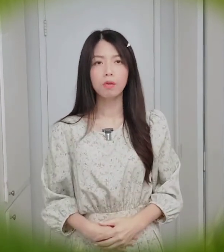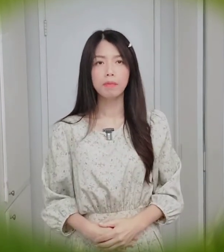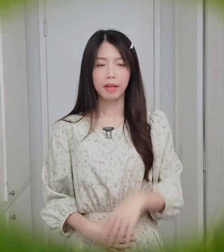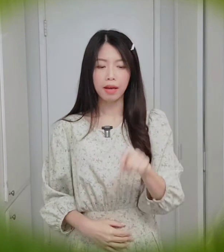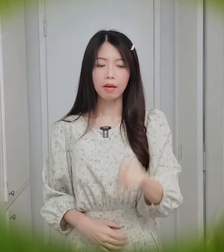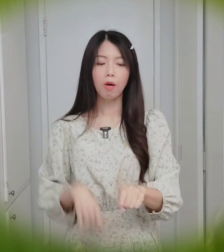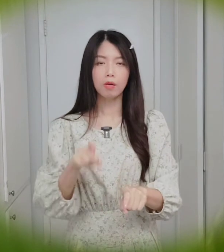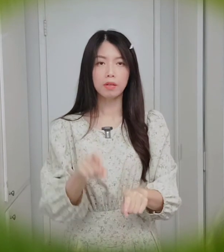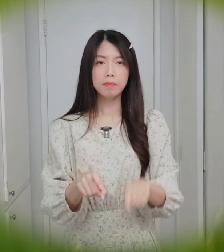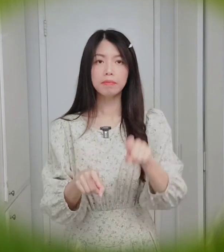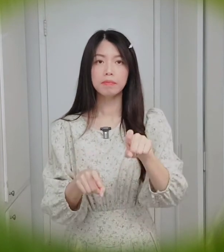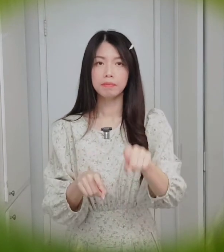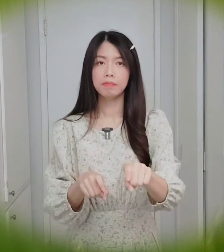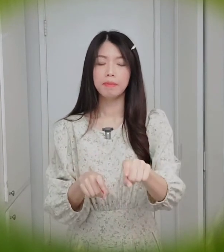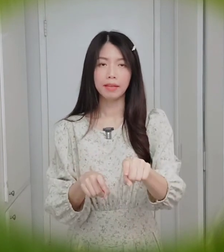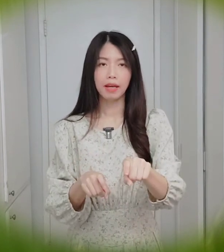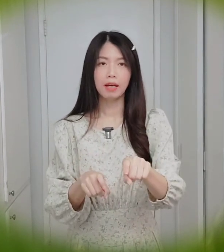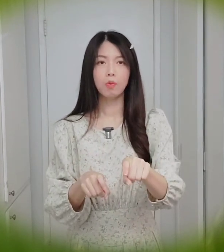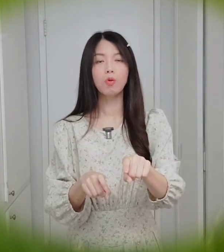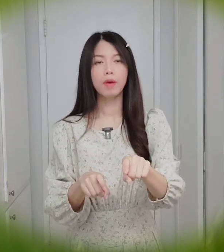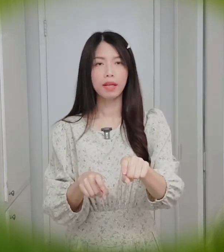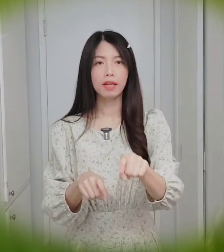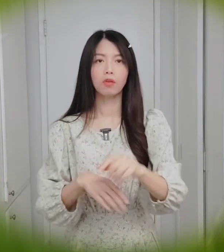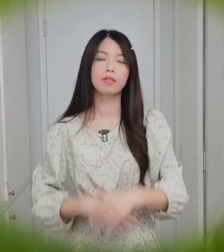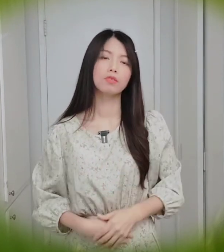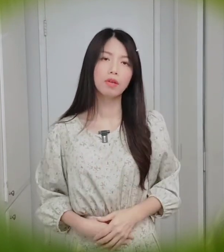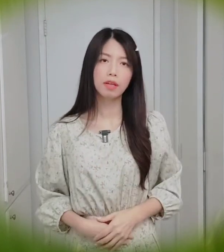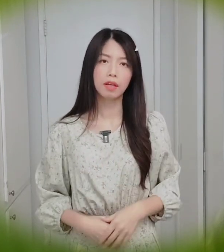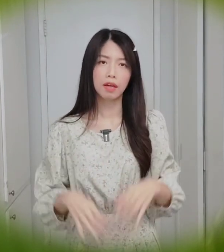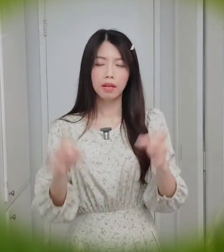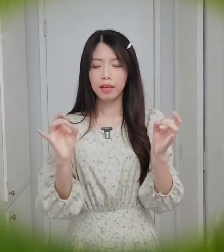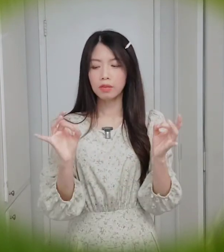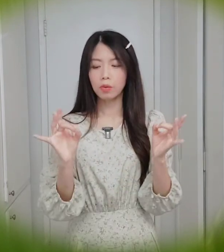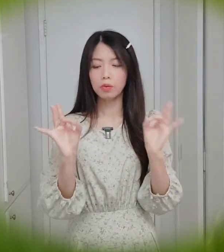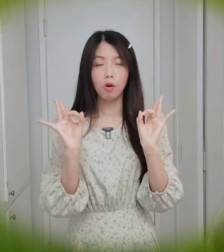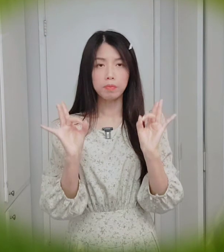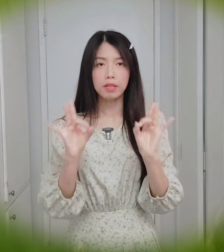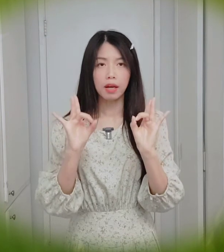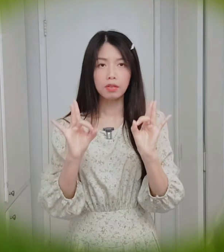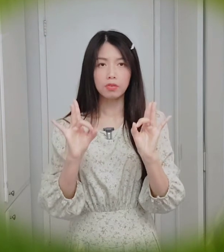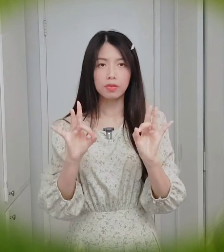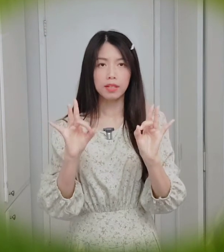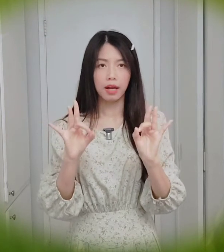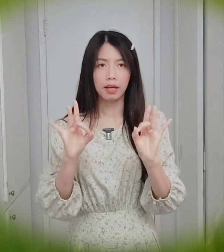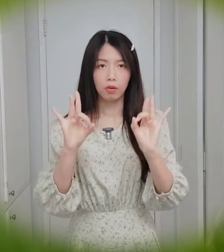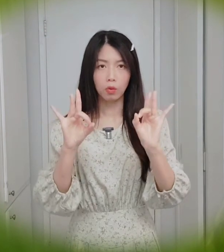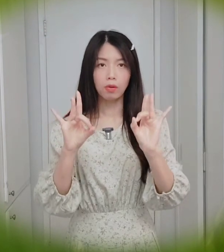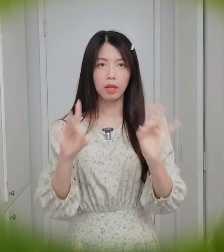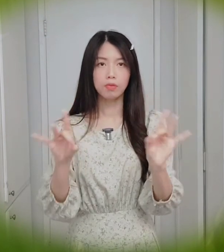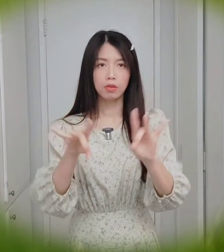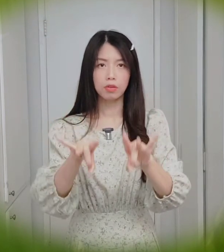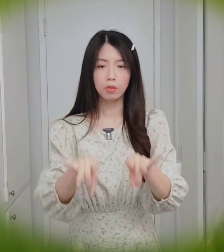순종의 걸음마다, 걸음마다, 뭐뭐마다 이런 뜻의 수어는 양손 엄지랑 중지랑